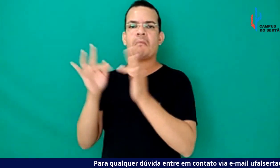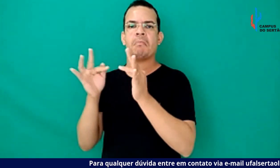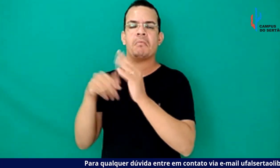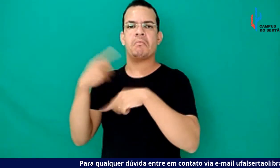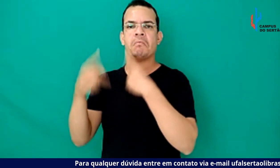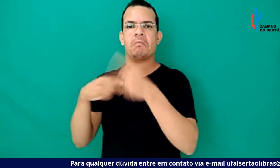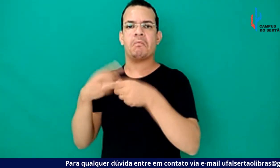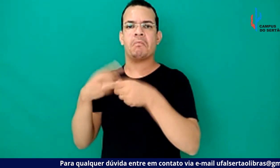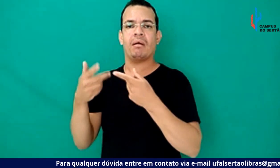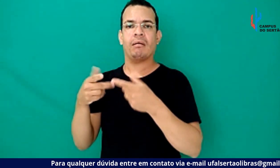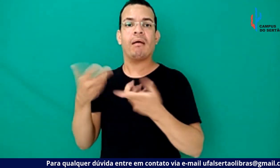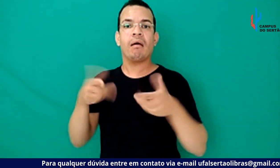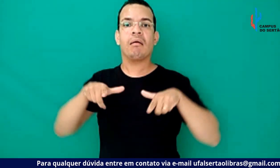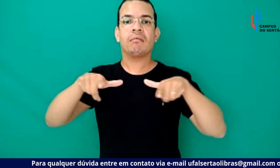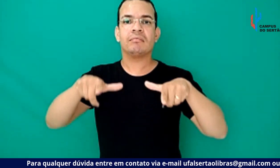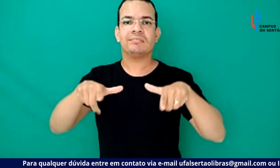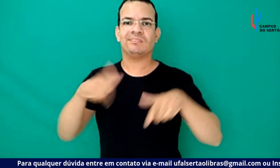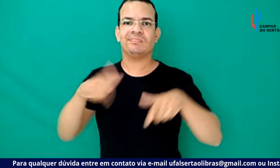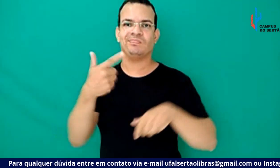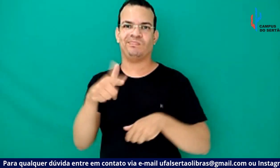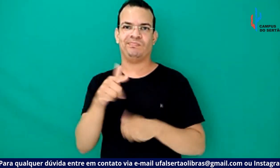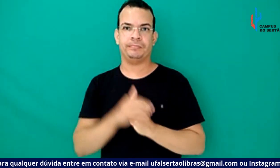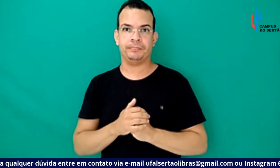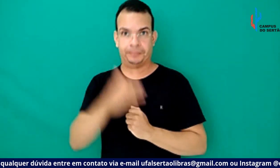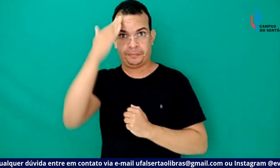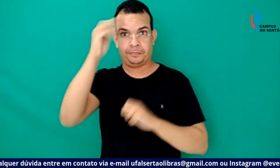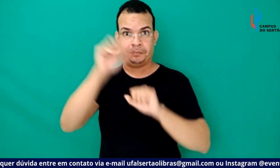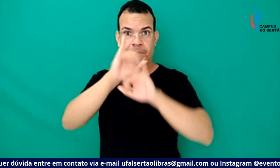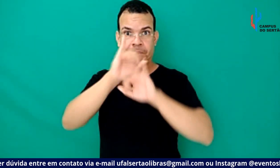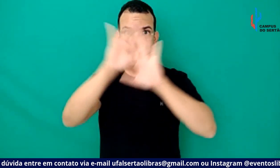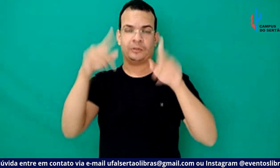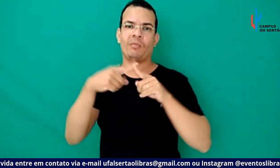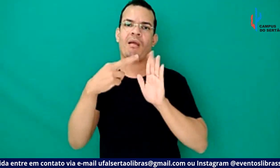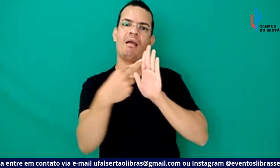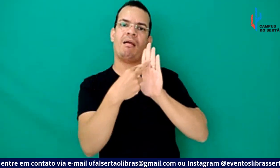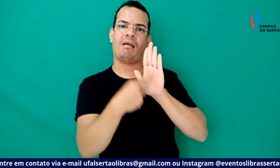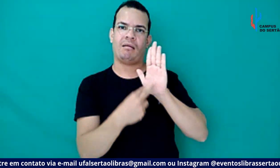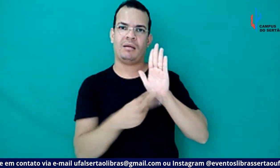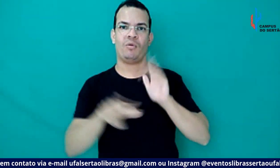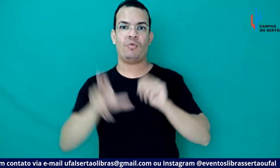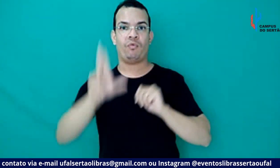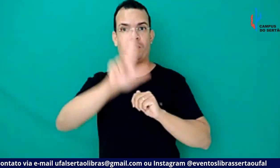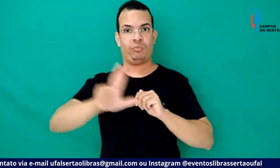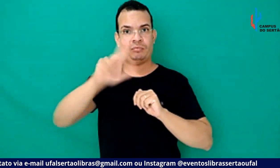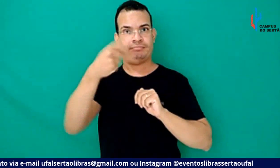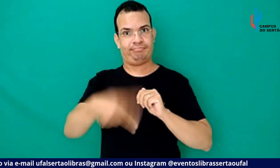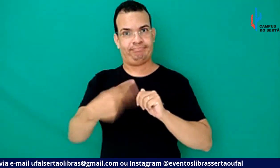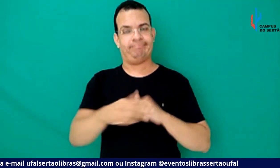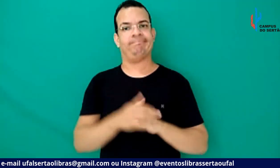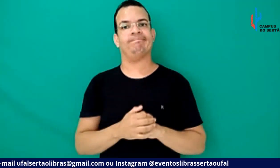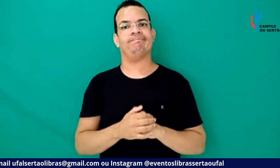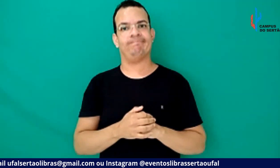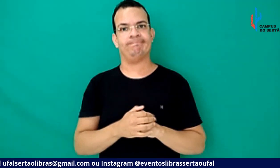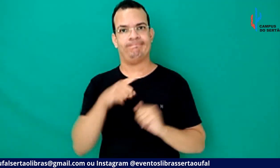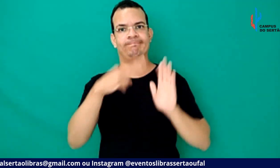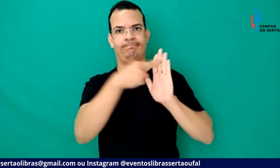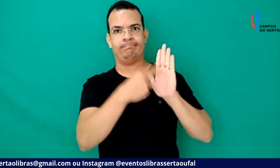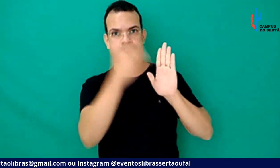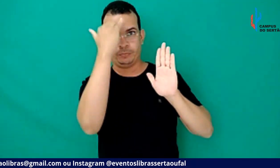será disponibilizado no fórum, tá? Só que, infelizmente, não terão acesso ao certificado, porque há uma